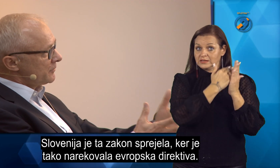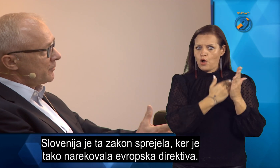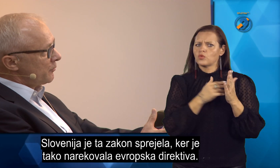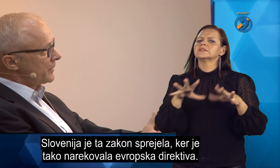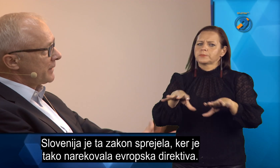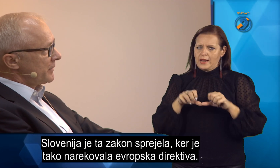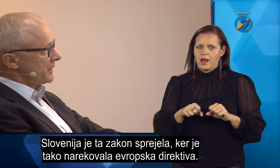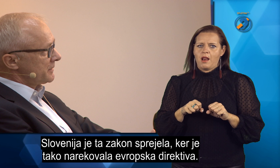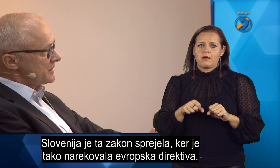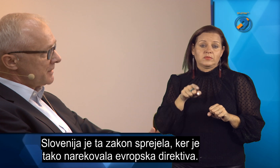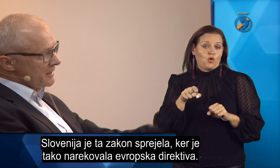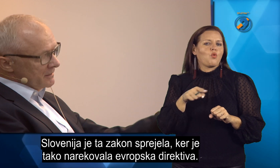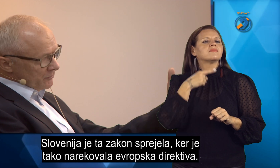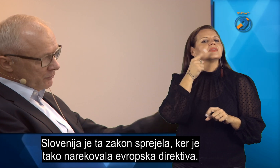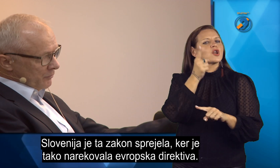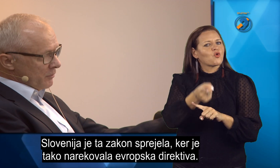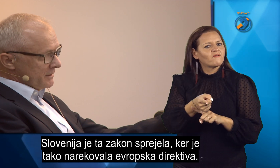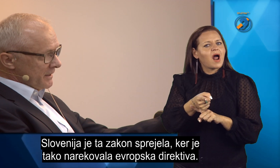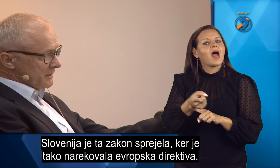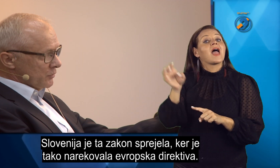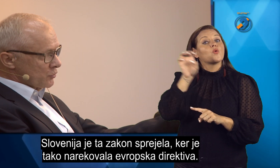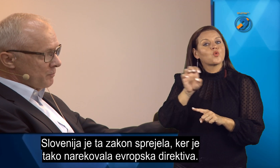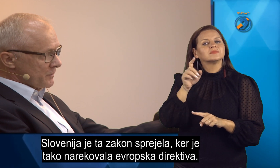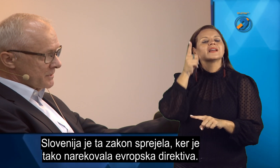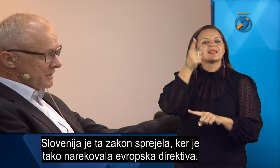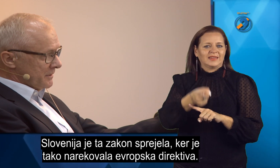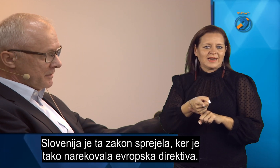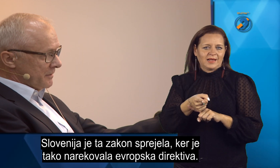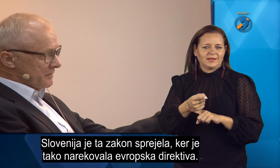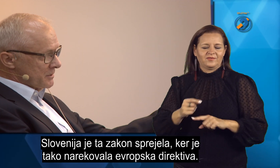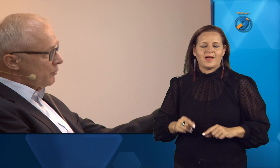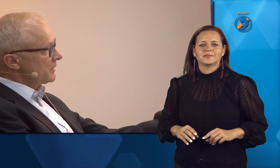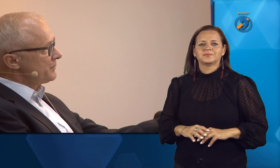ta zakon sprejela, ker je tako narekovala evropska direktiva.